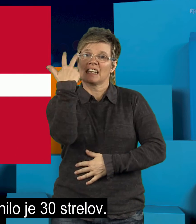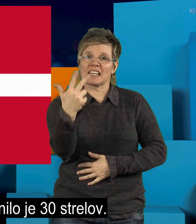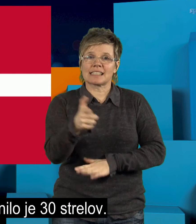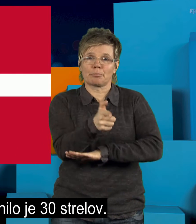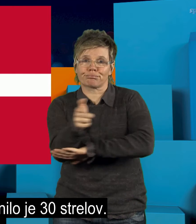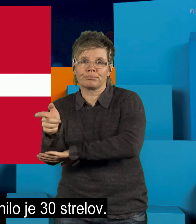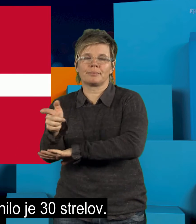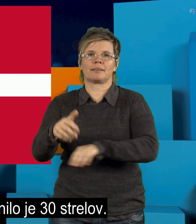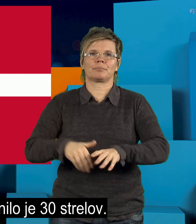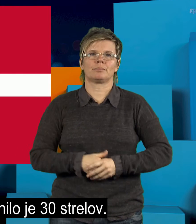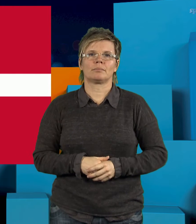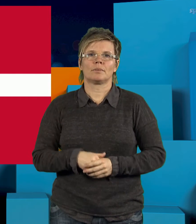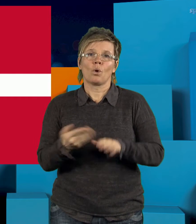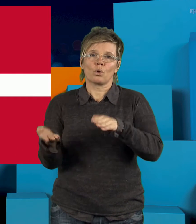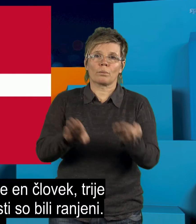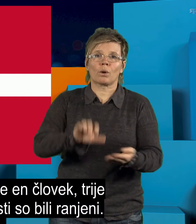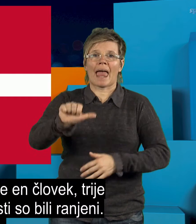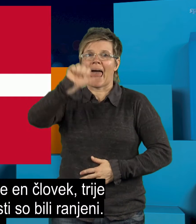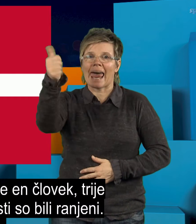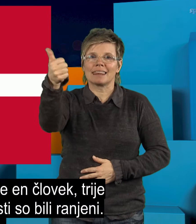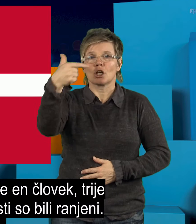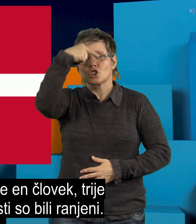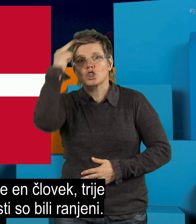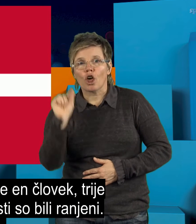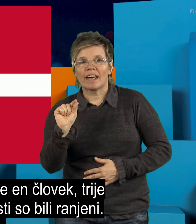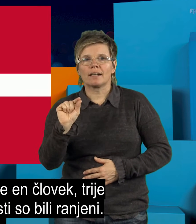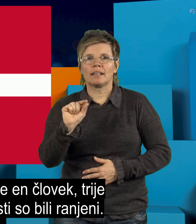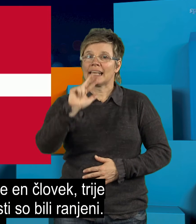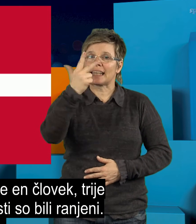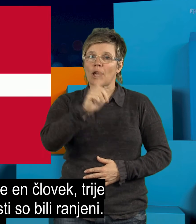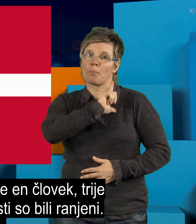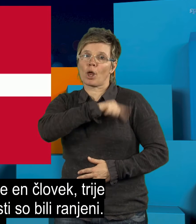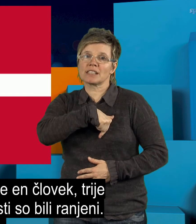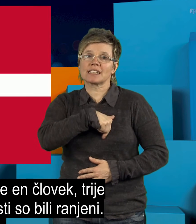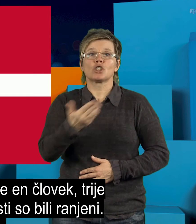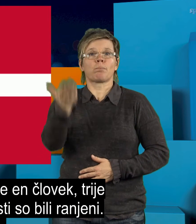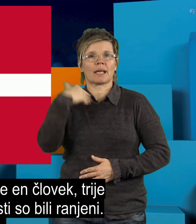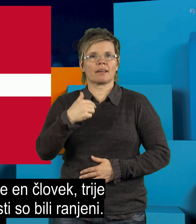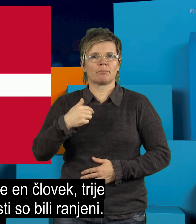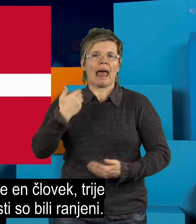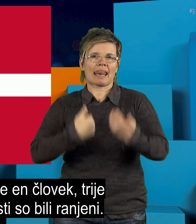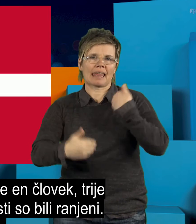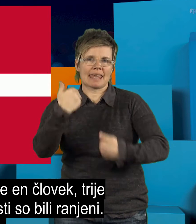Odjeknilo je 30 strelov, umrl je en človek, 3 policisti so bili ranjeni.